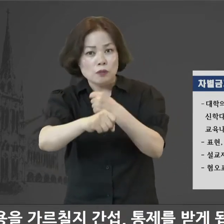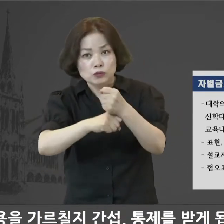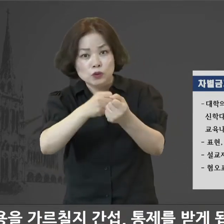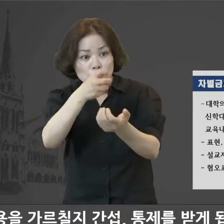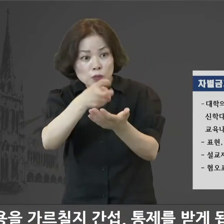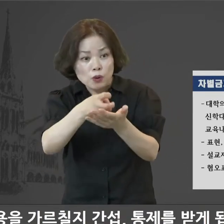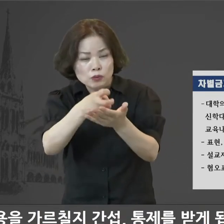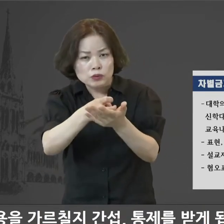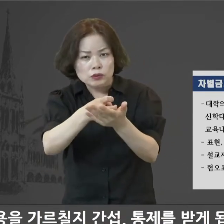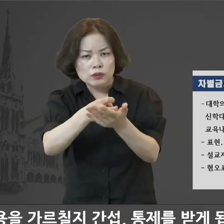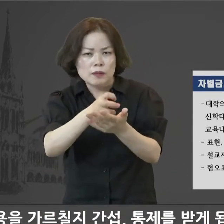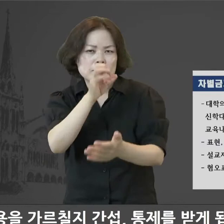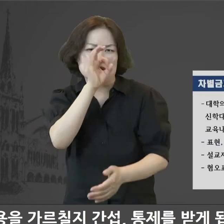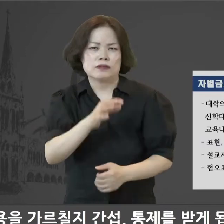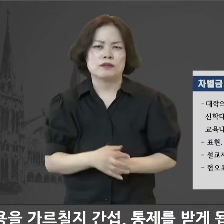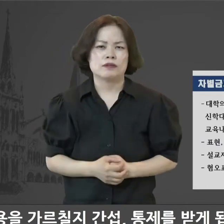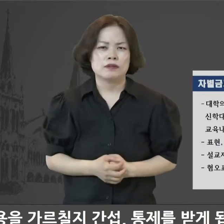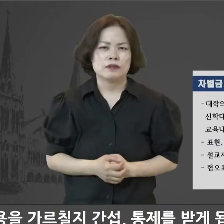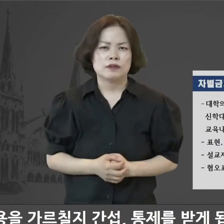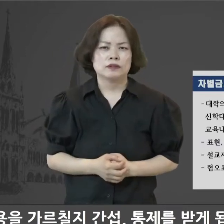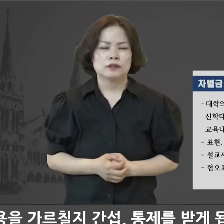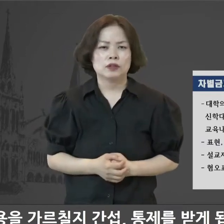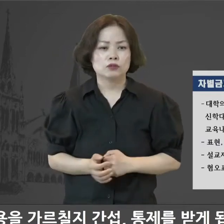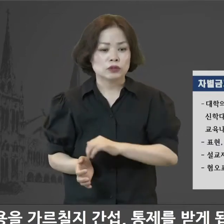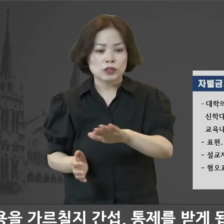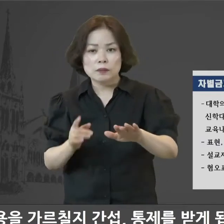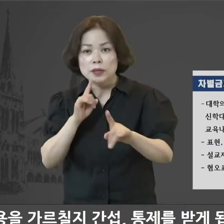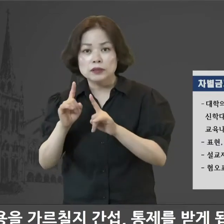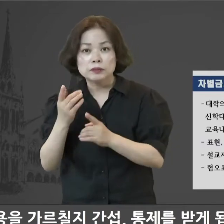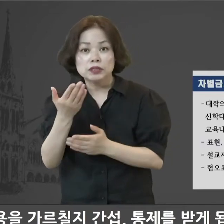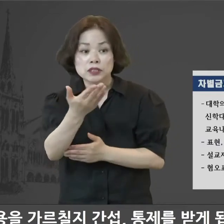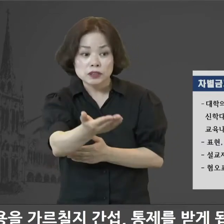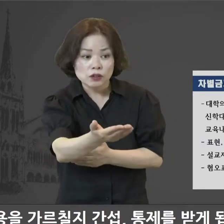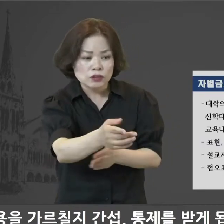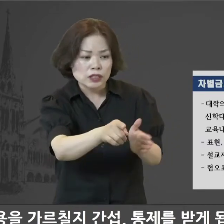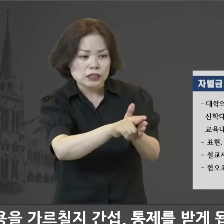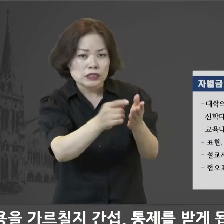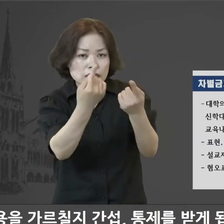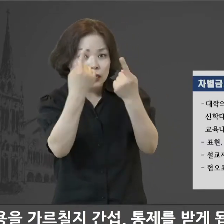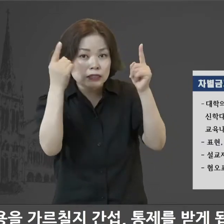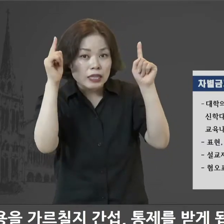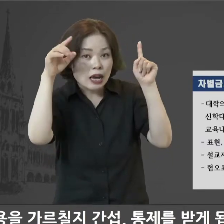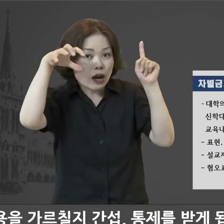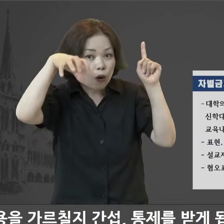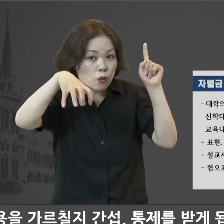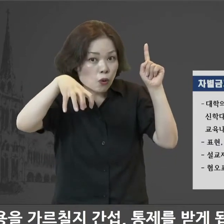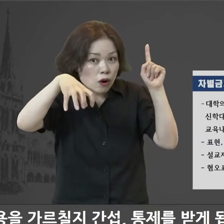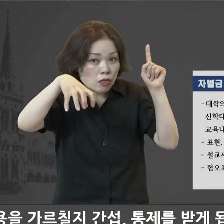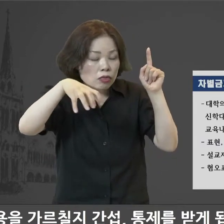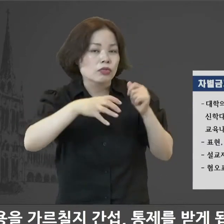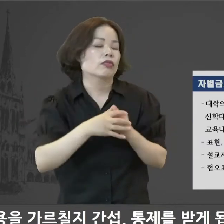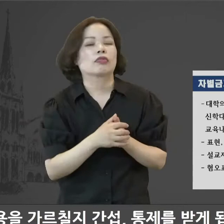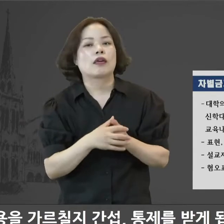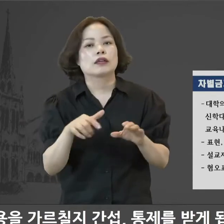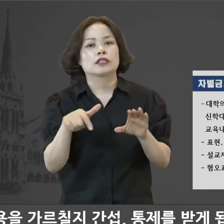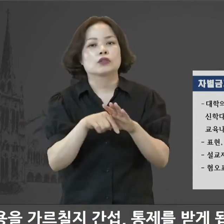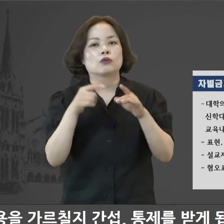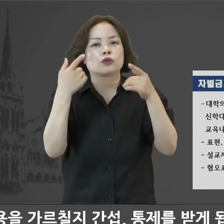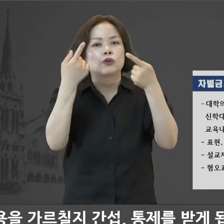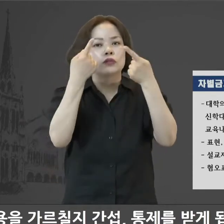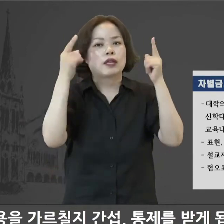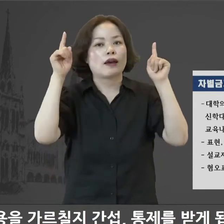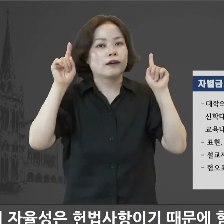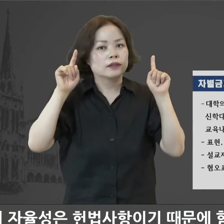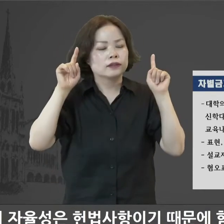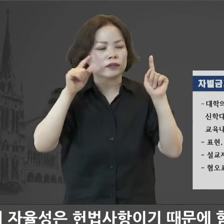법률로 침해하면 안 됩니다. 그리고 제가 얘기하는 건 뭐냐면 신학대학원이나 신학대학원 그리고 기독교 대학들,